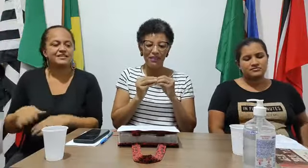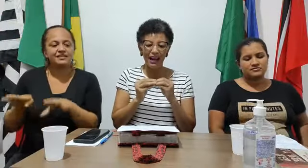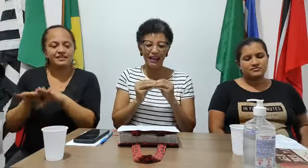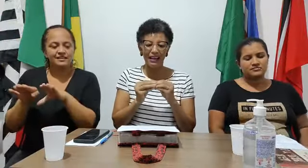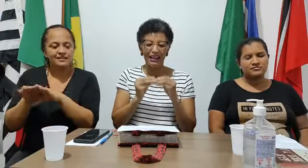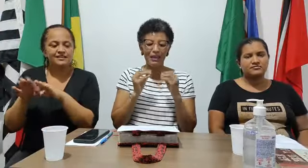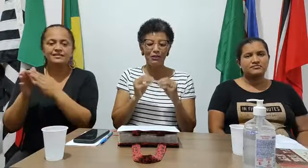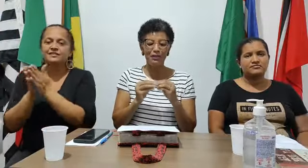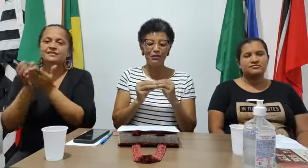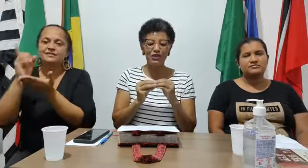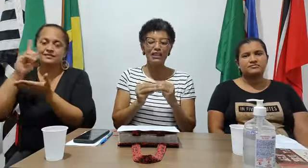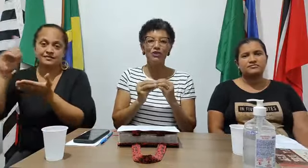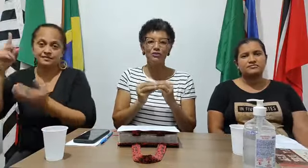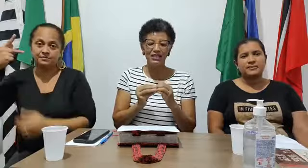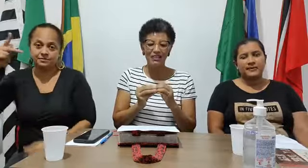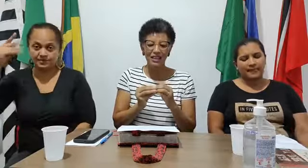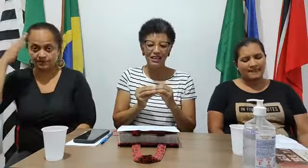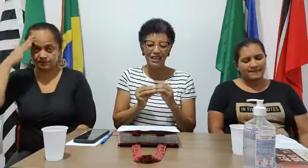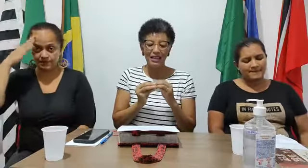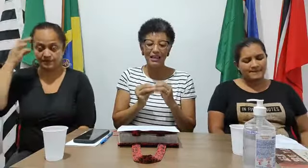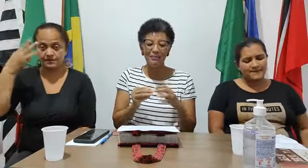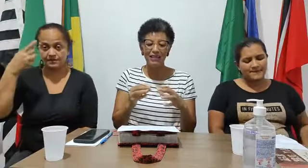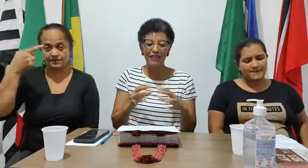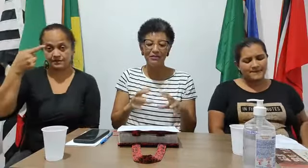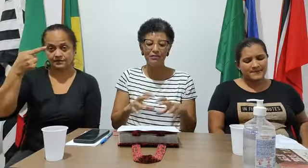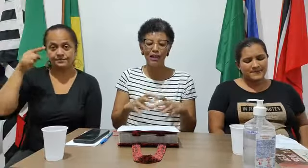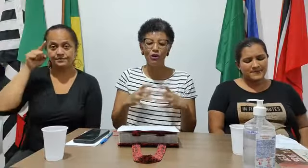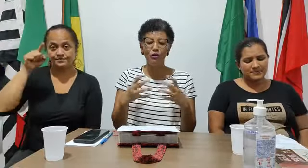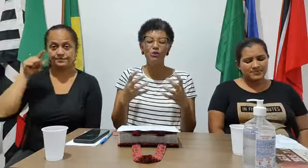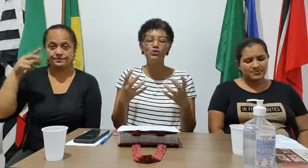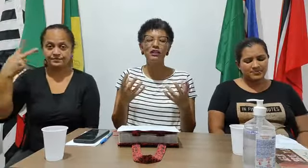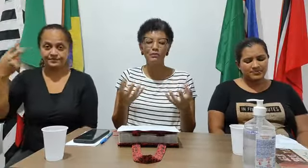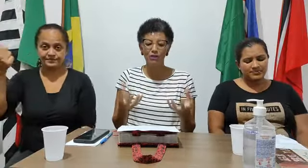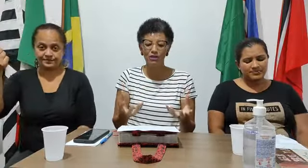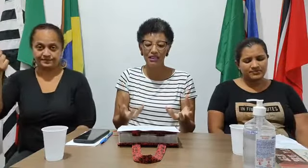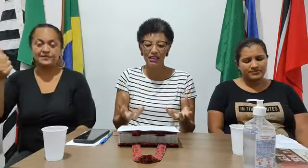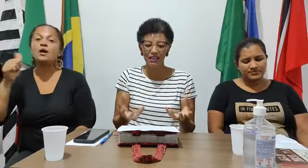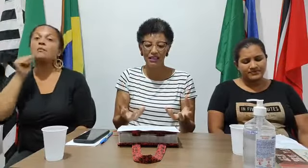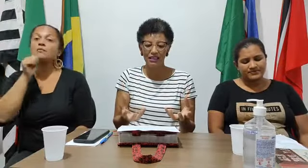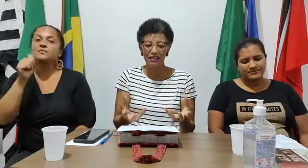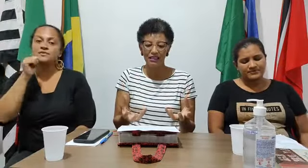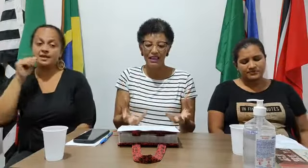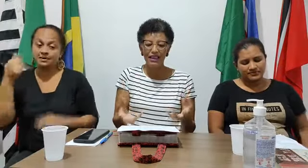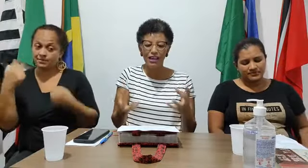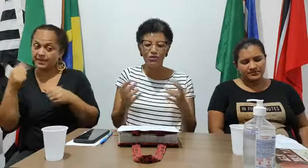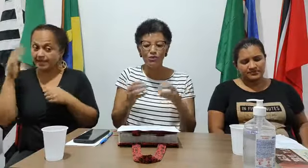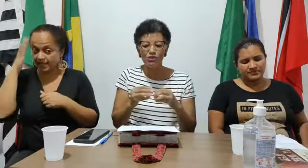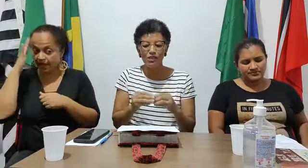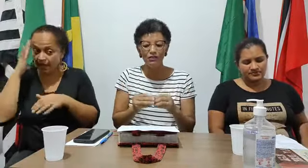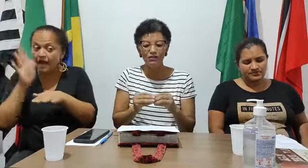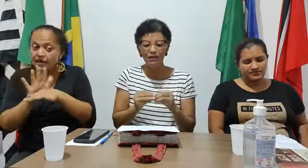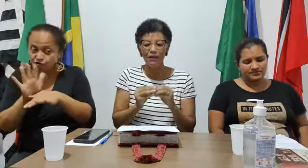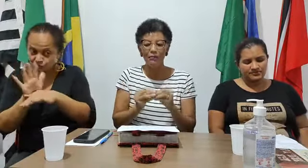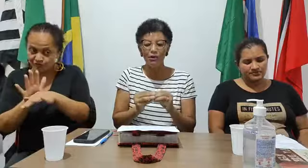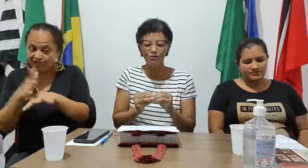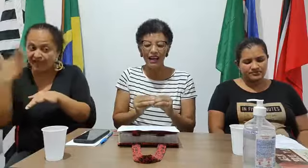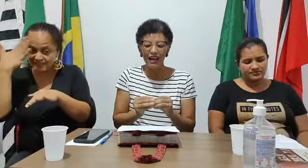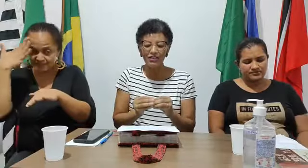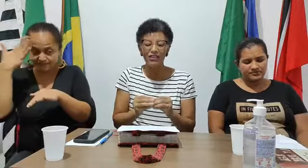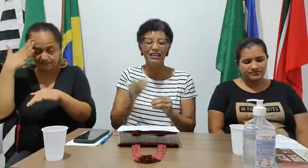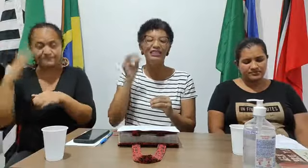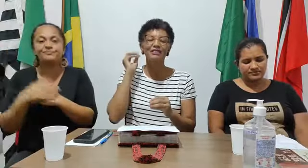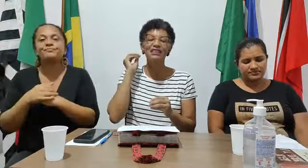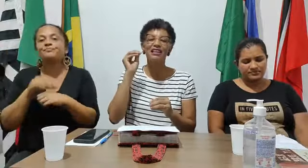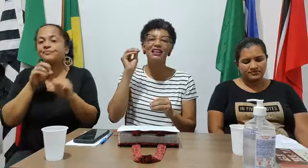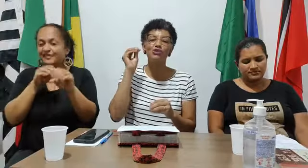Bíblia fala, lá em Provérbios 31, 26, que a mulher deve falar com sabedoria. E a instrução da